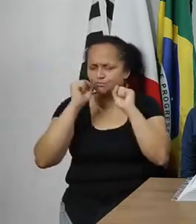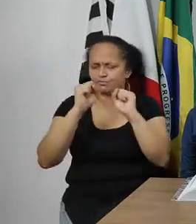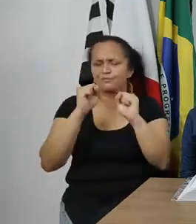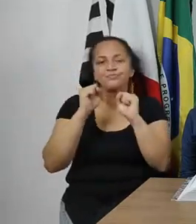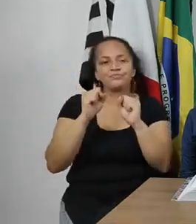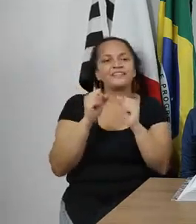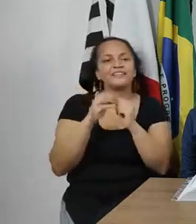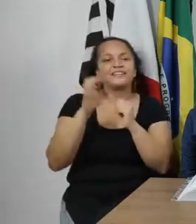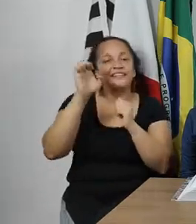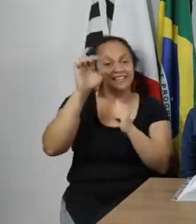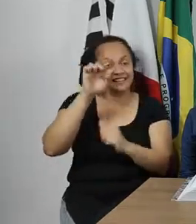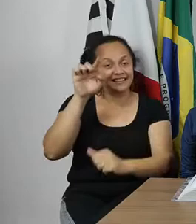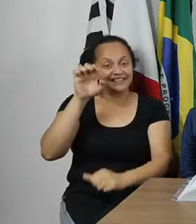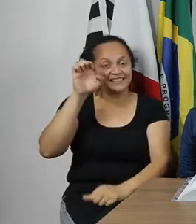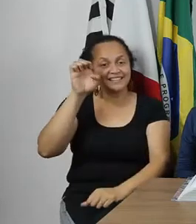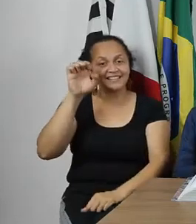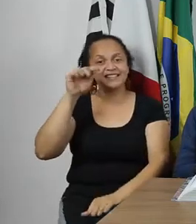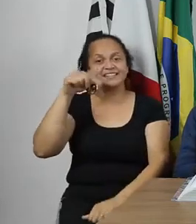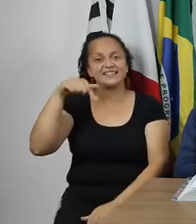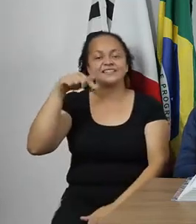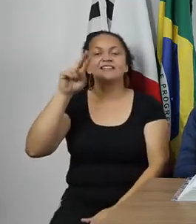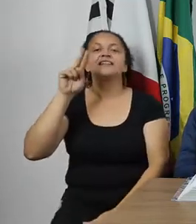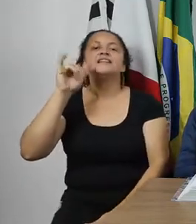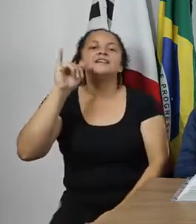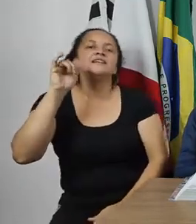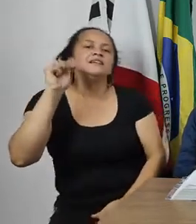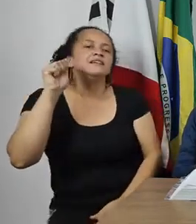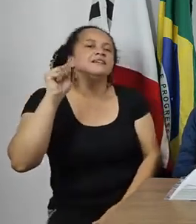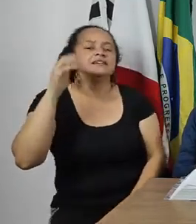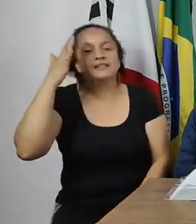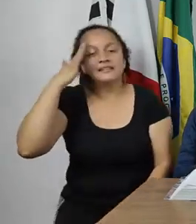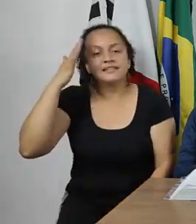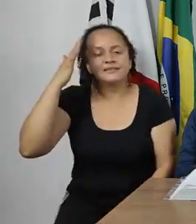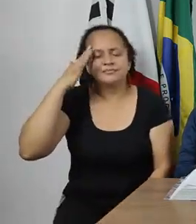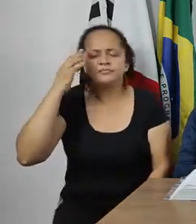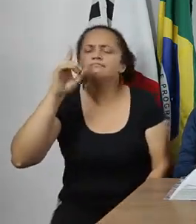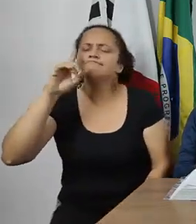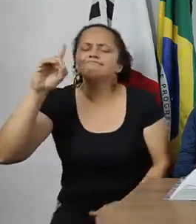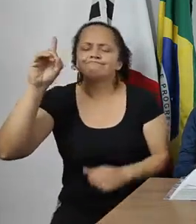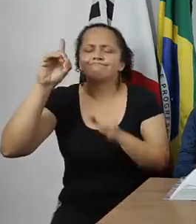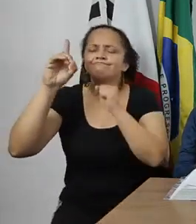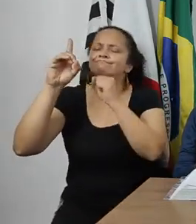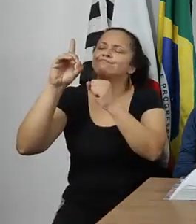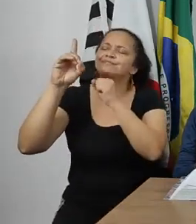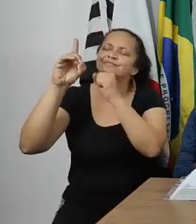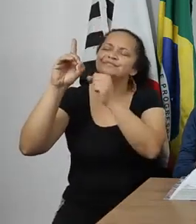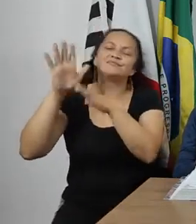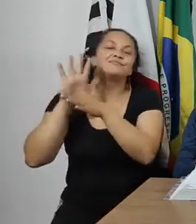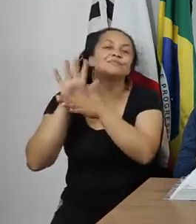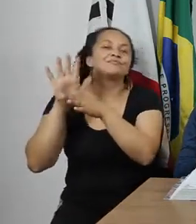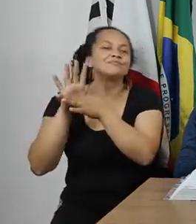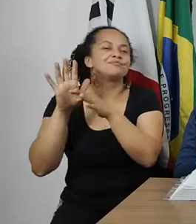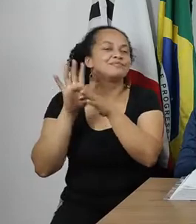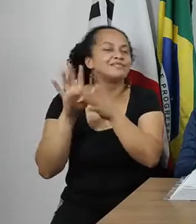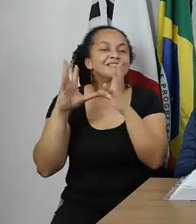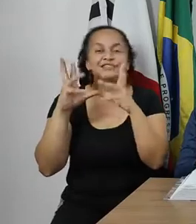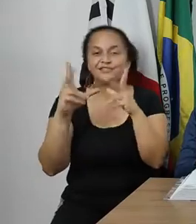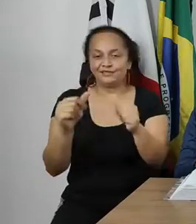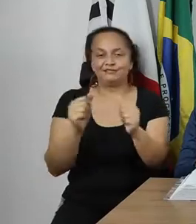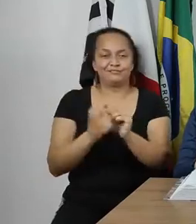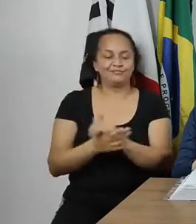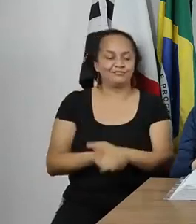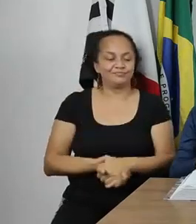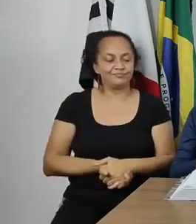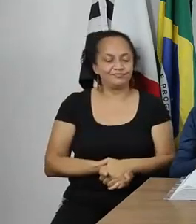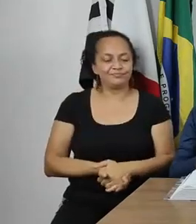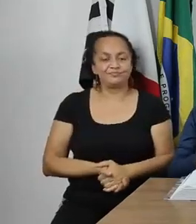tinha certeza, plena convicção de que Deus tinha poder para livrá-los de toda e qualquer situação. E